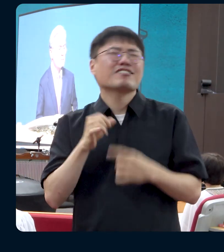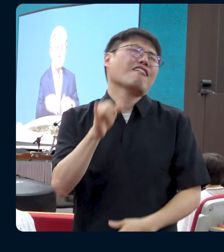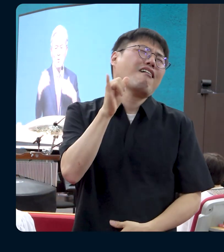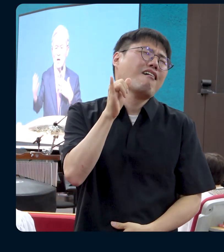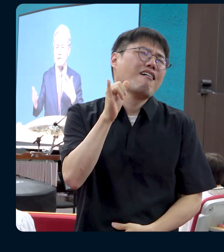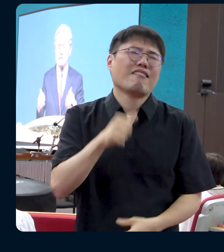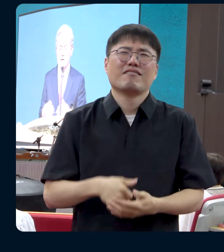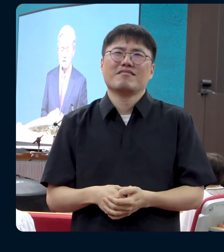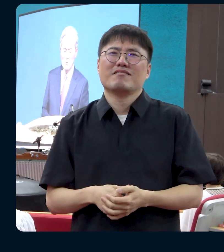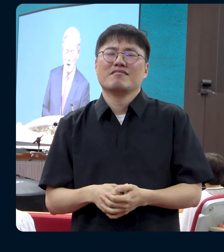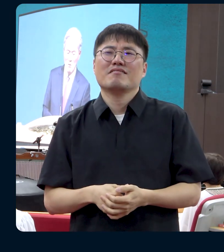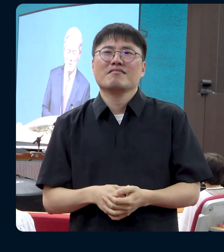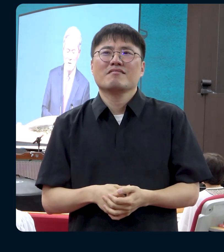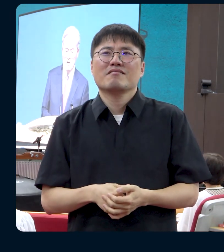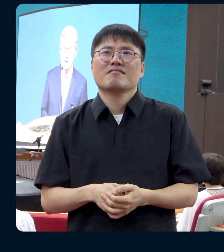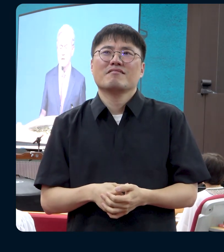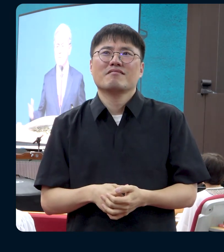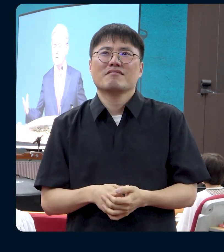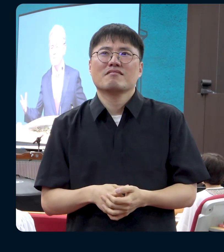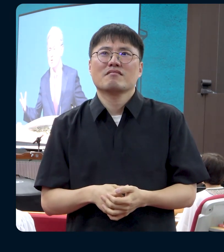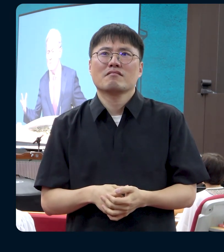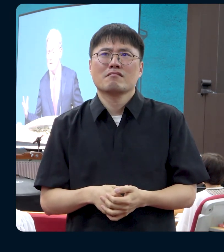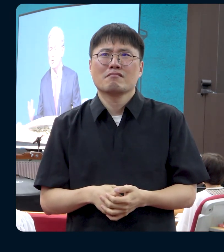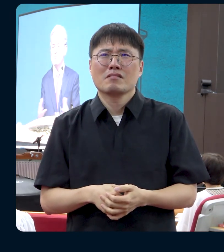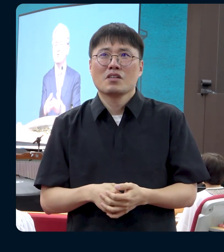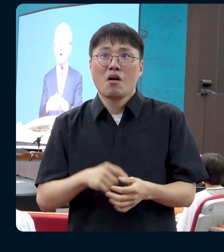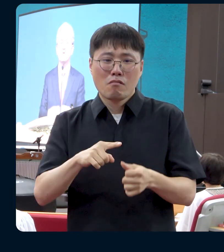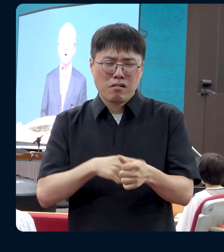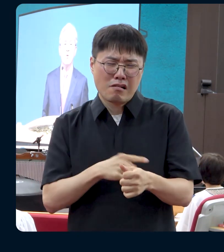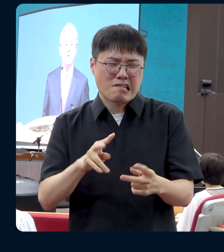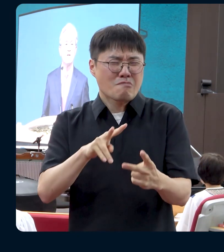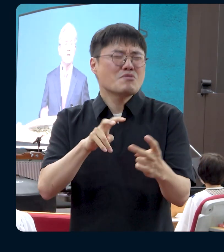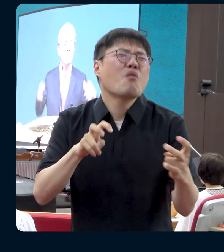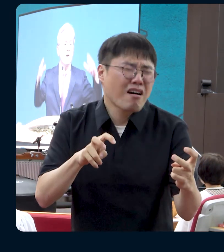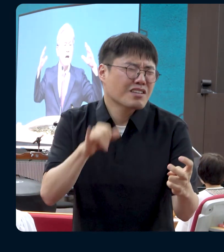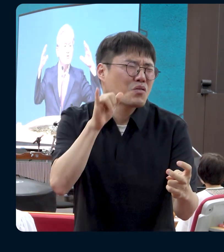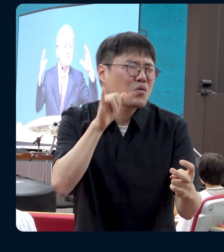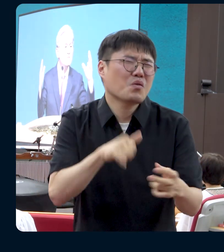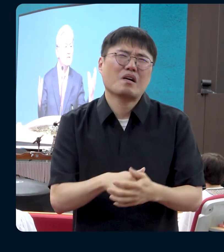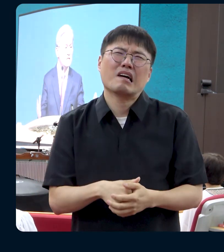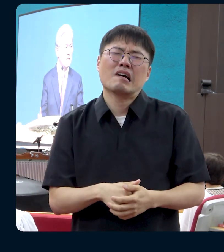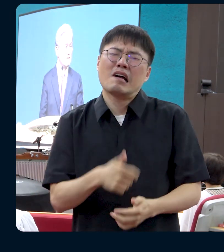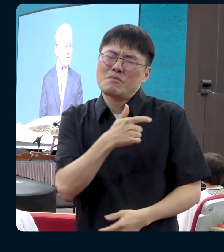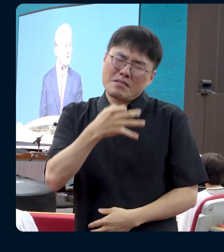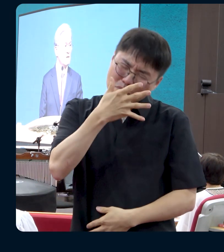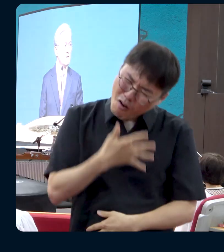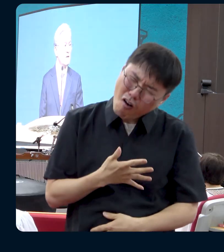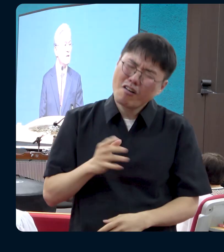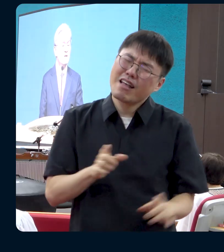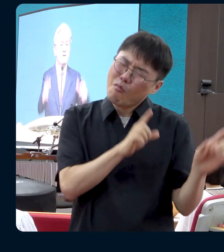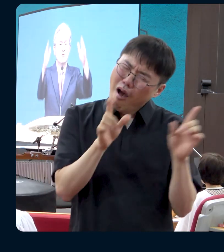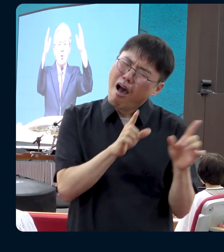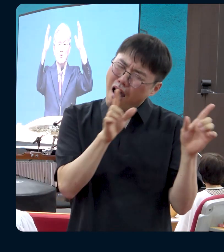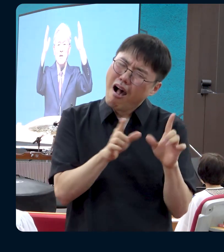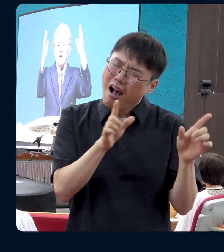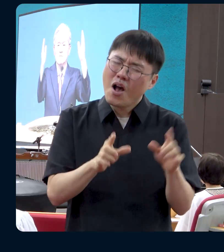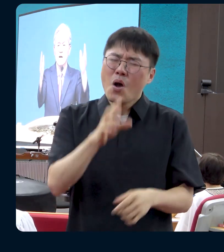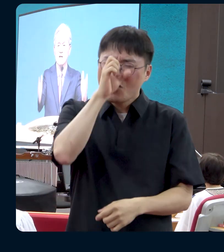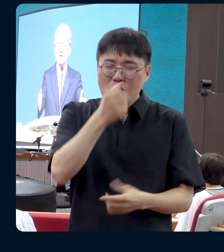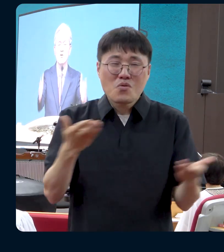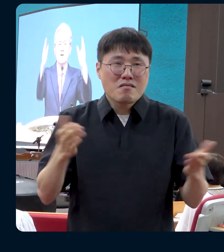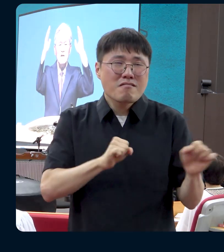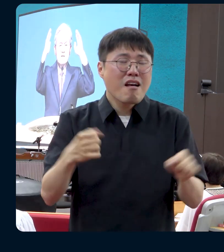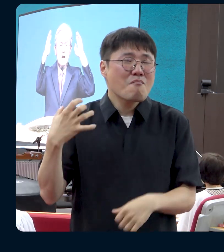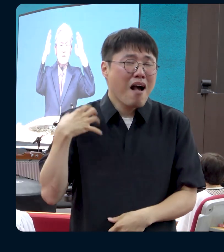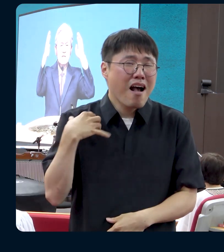주고받으며 반목하는 일이 생기기도 하고, 그러다 보니까 정말 서로 미워하기도 하고 그야말로 아주 힘든 시간을, 그 좋은